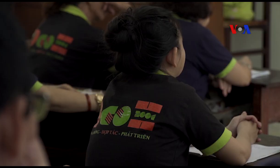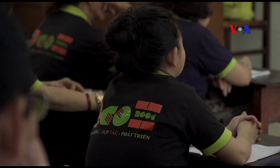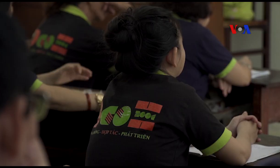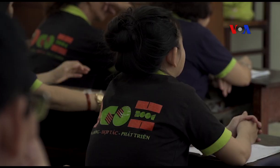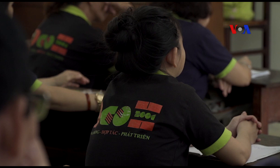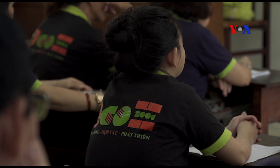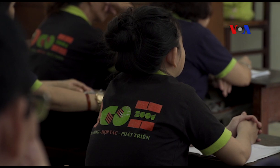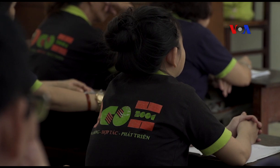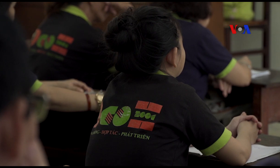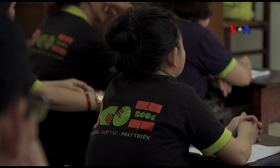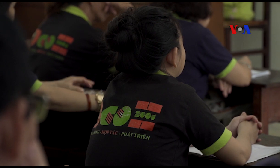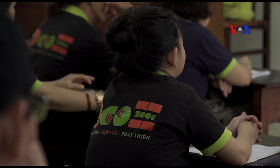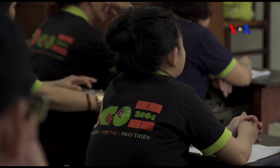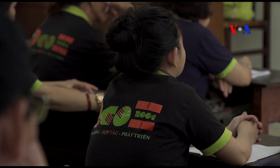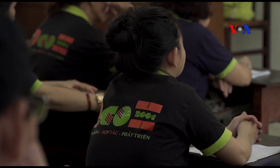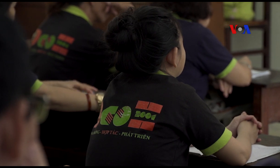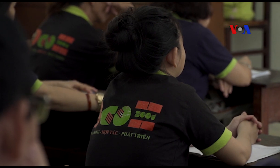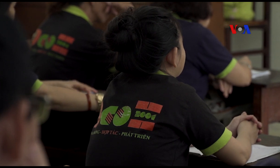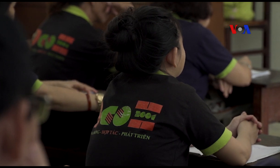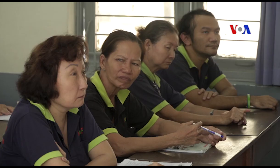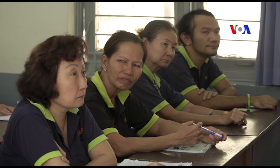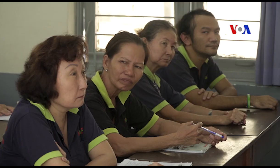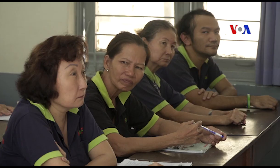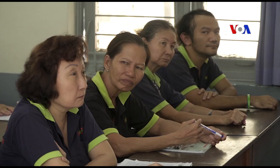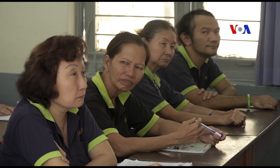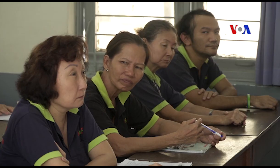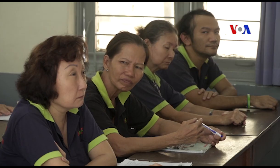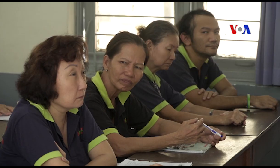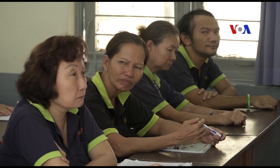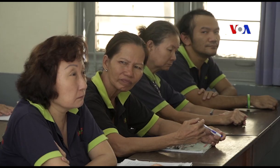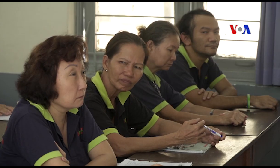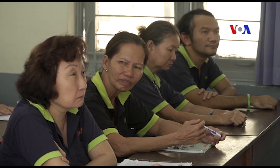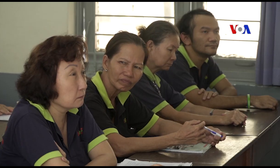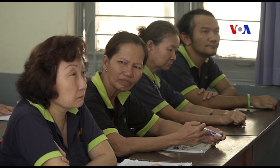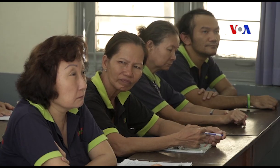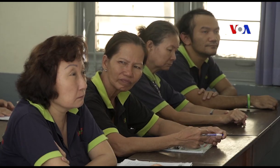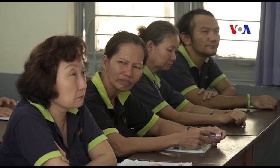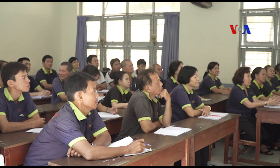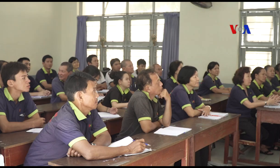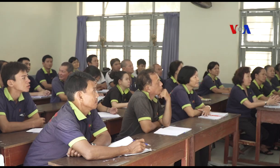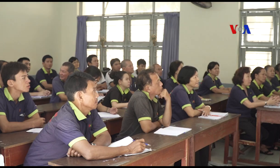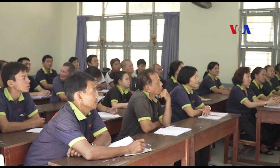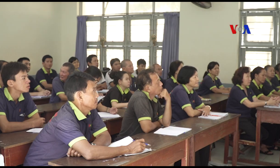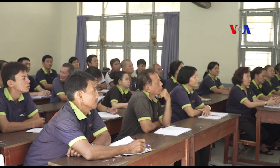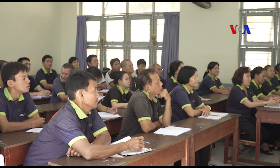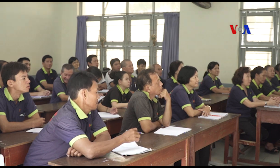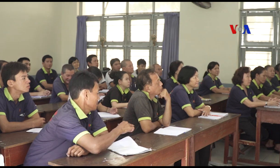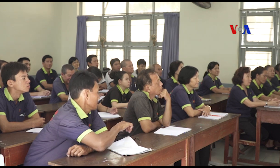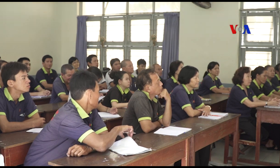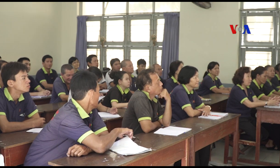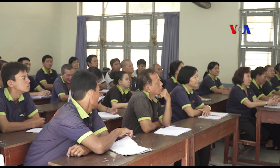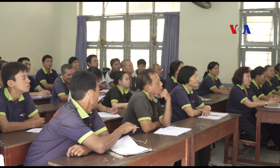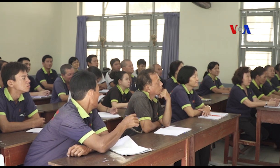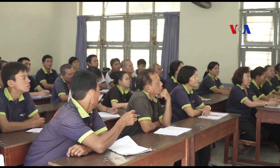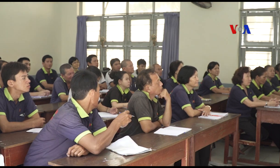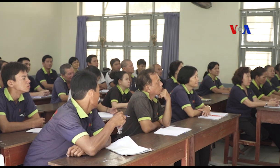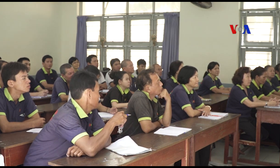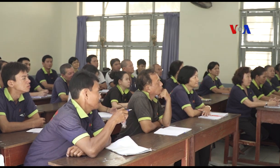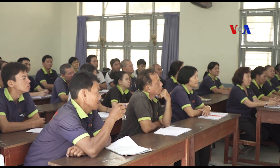tương lai các em sẽ như thế nào. Thì tôi rất trăn trở và hiện nay tôi cùng con tôi mong muốn tham gia